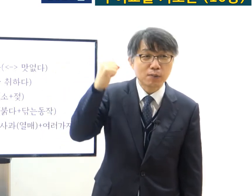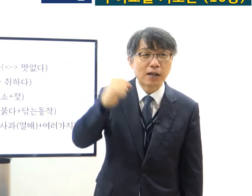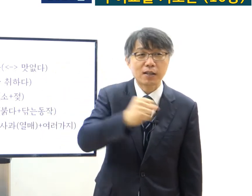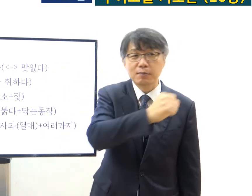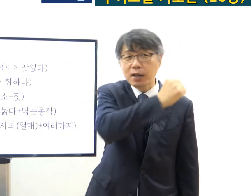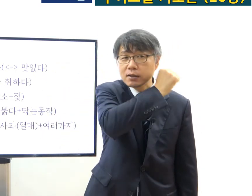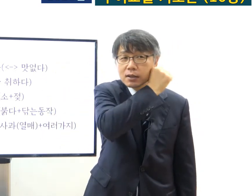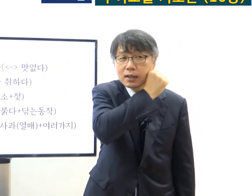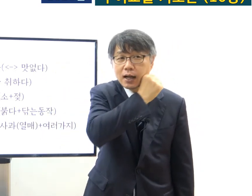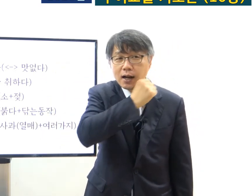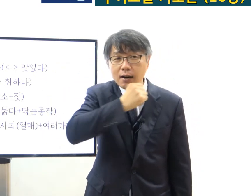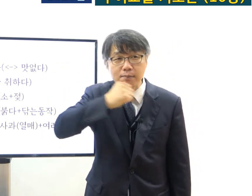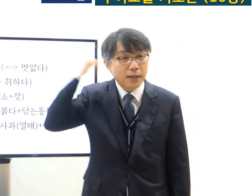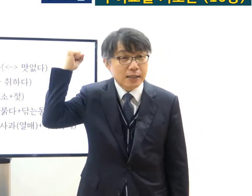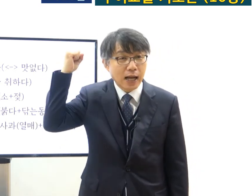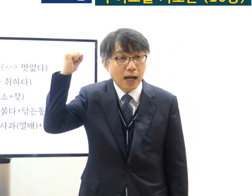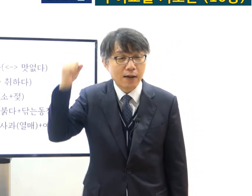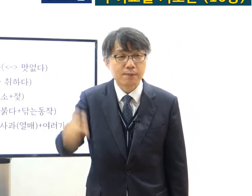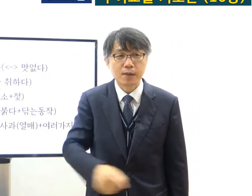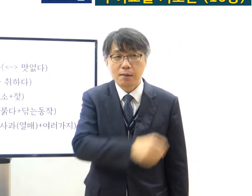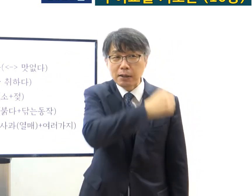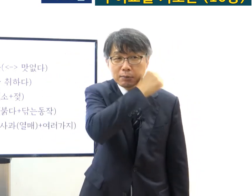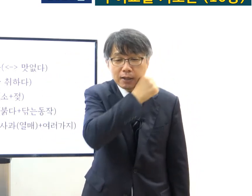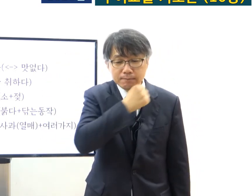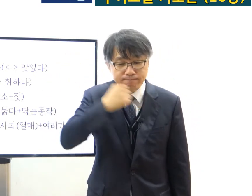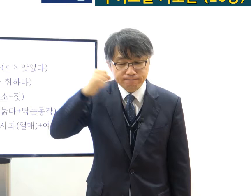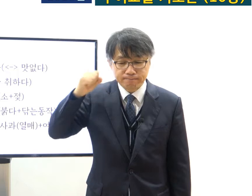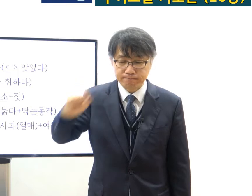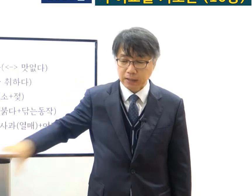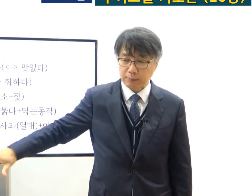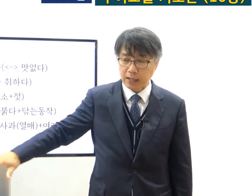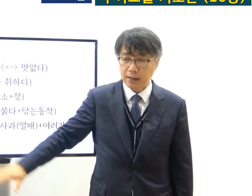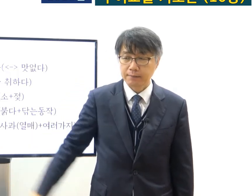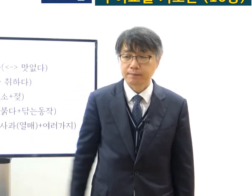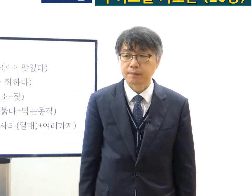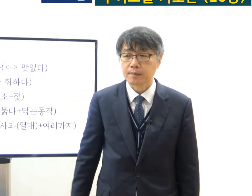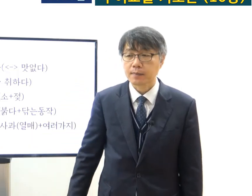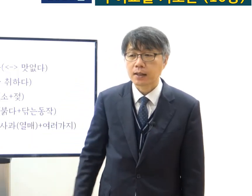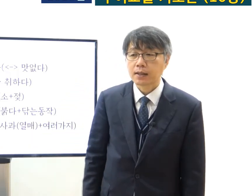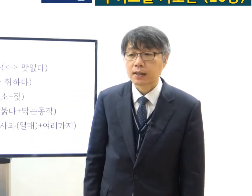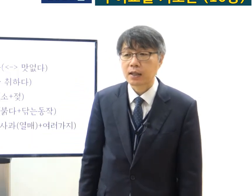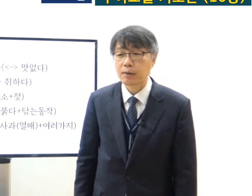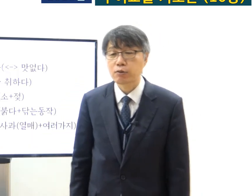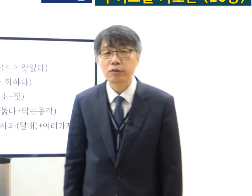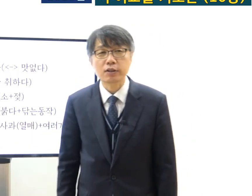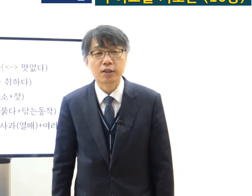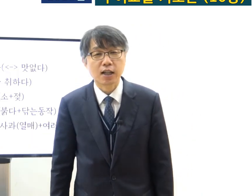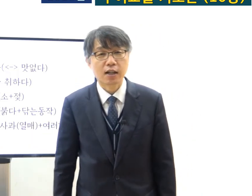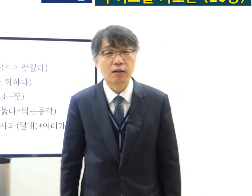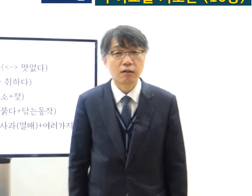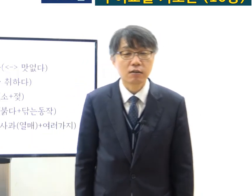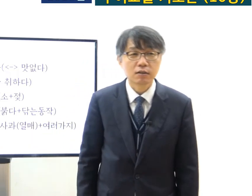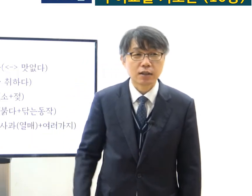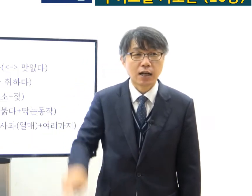밝아야 됩니다. 자, 맛있다. 맛없다는 맛없다. 그 다음에 술은 어떻게 할까요? 자,